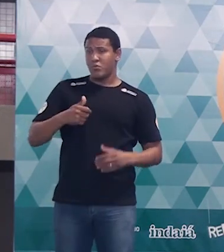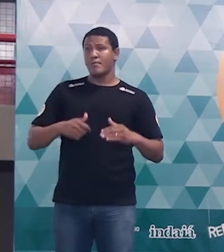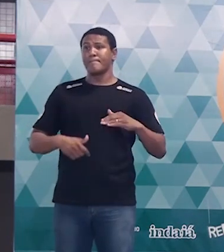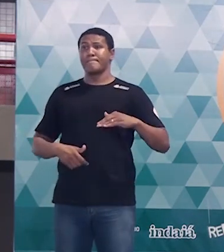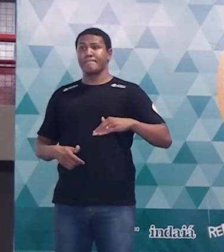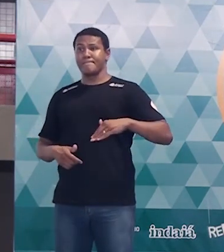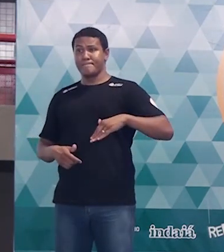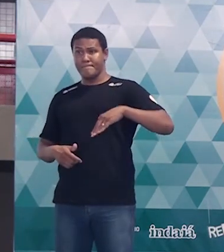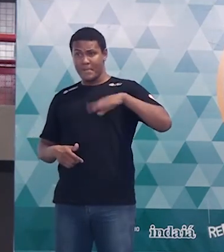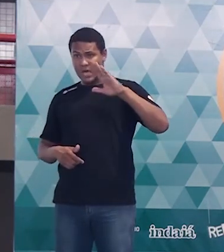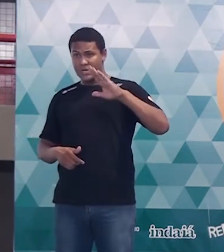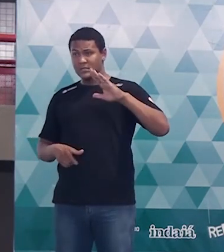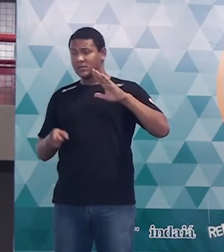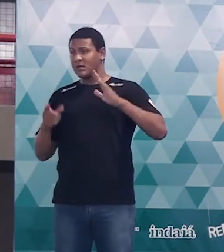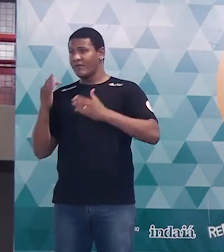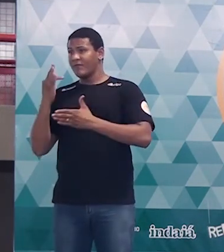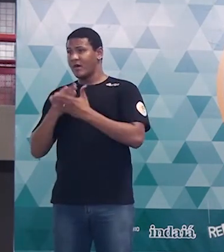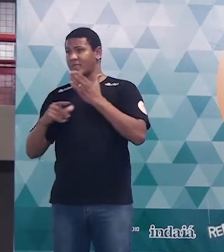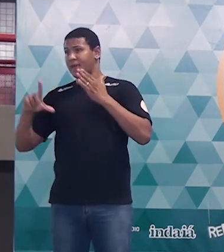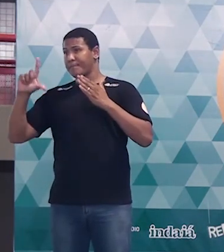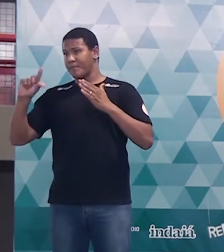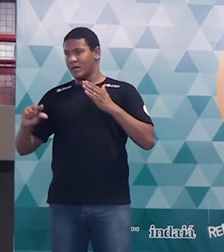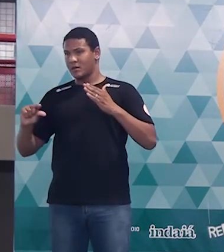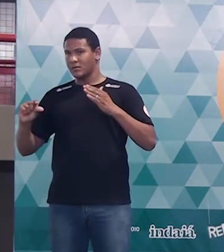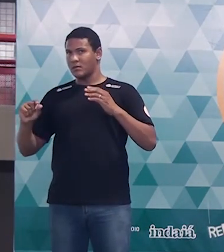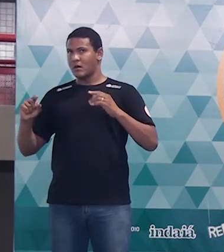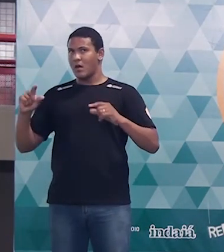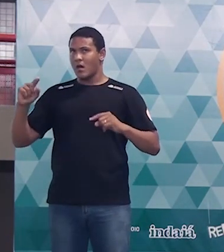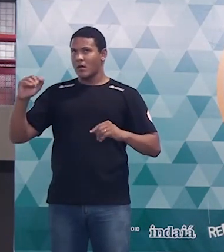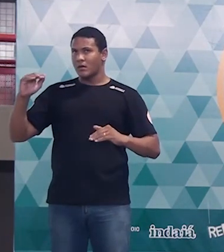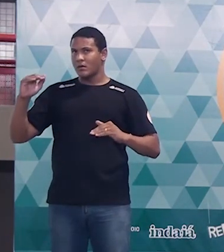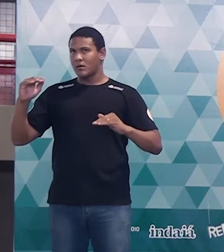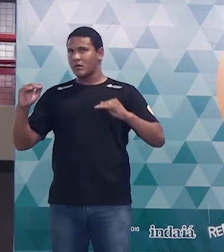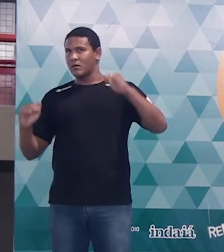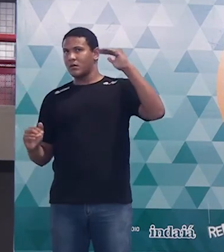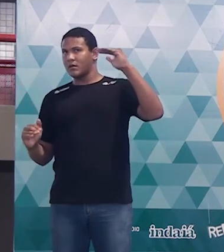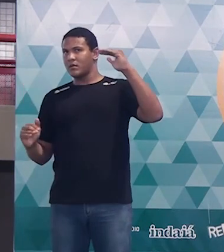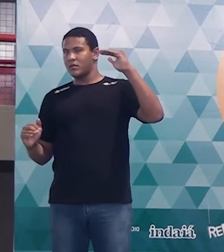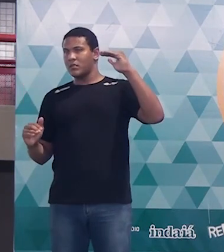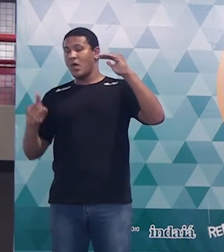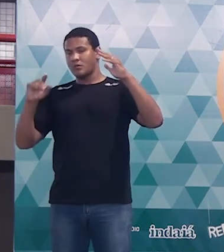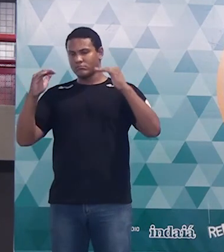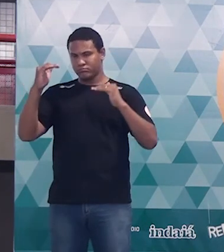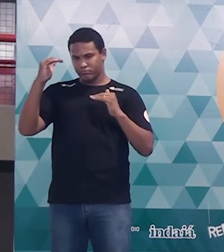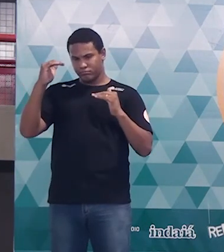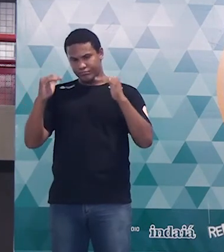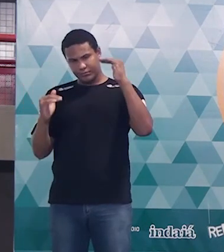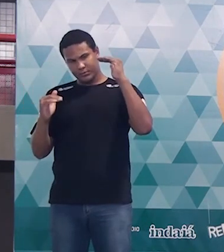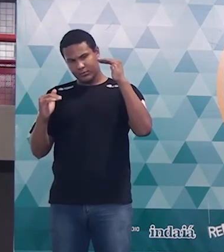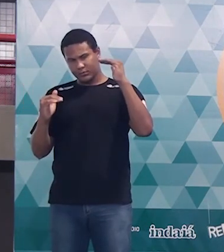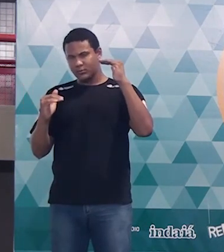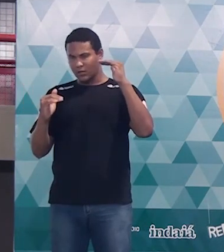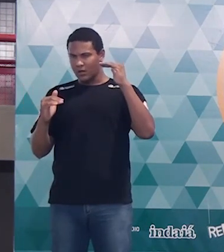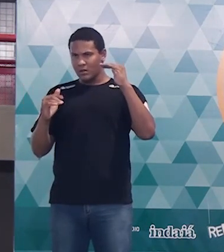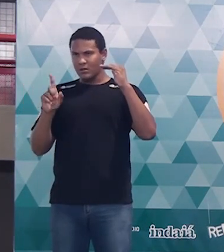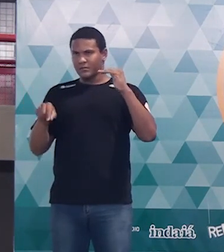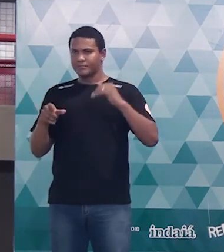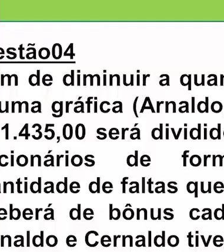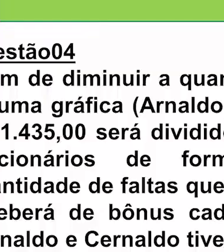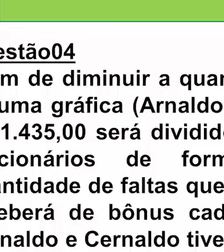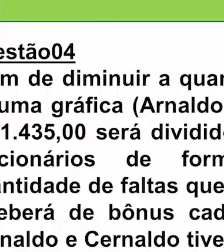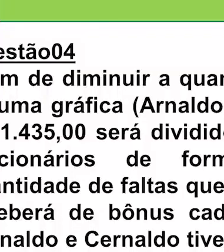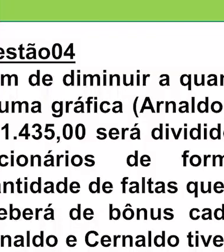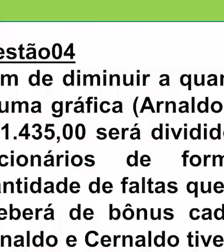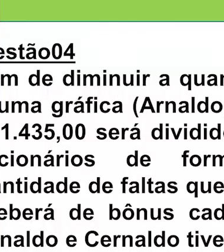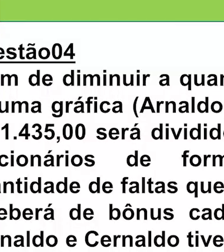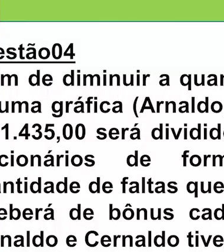faltar menos. Então são grandezas inversamente proporcionais. Então ficaria assim, olha